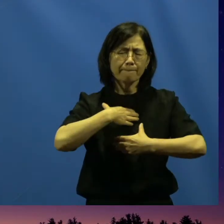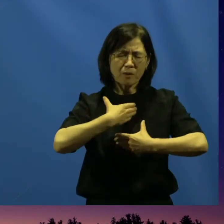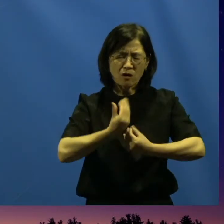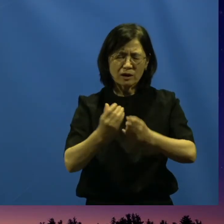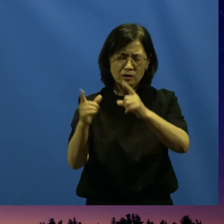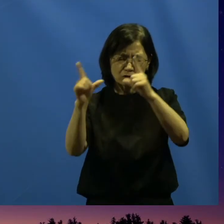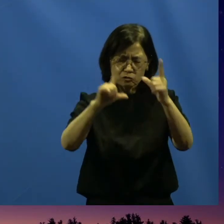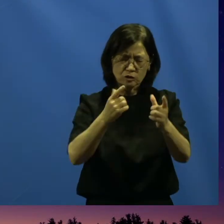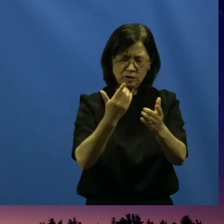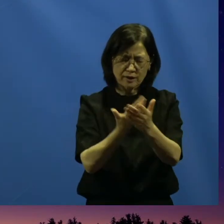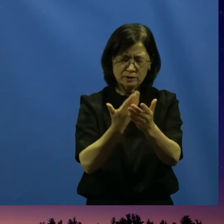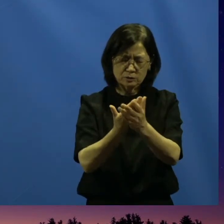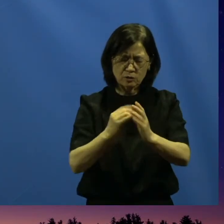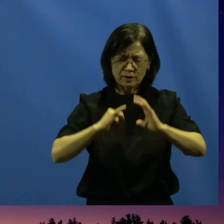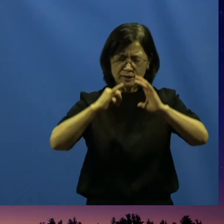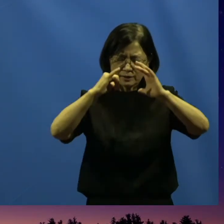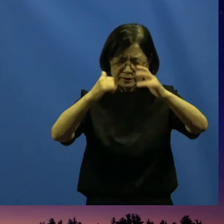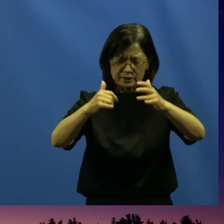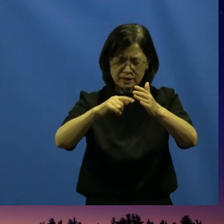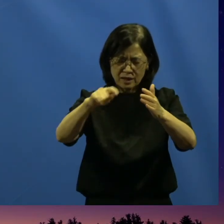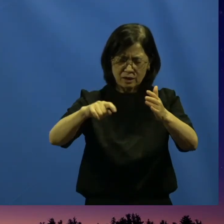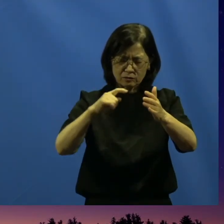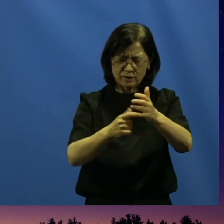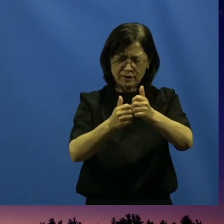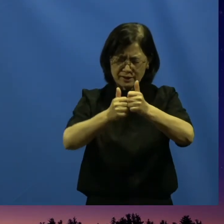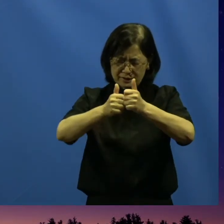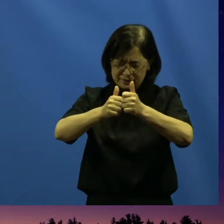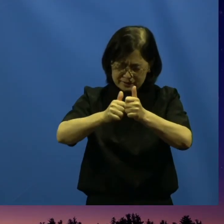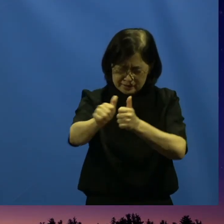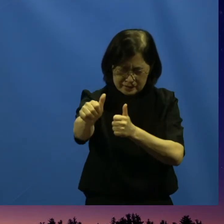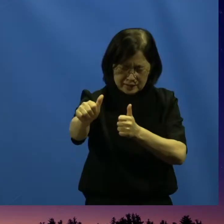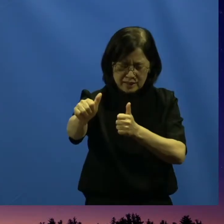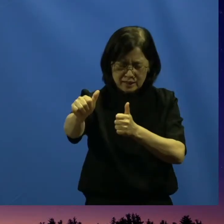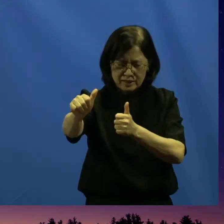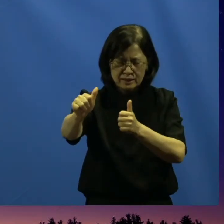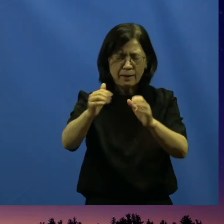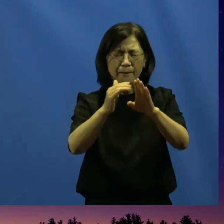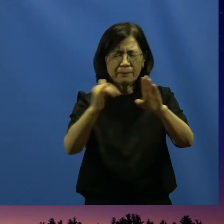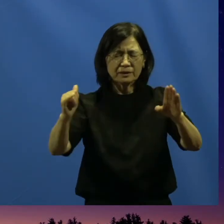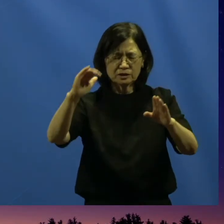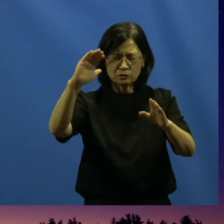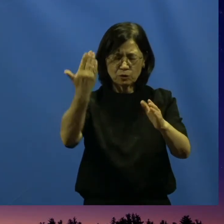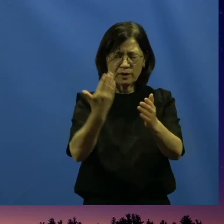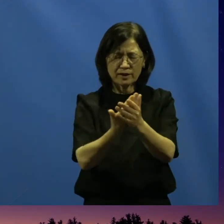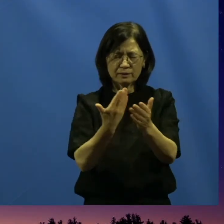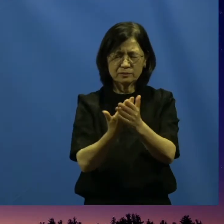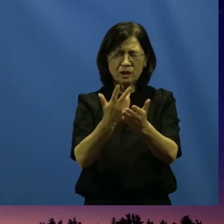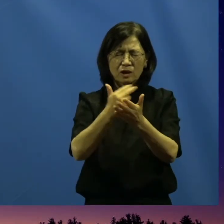승리하는 백성들 되게 하여 주시옵소서. 주여, 세 번 외치고 기도하며 나갑니다.